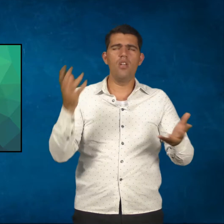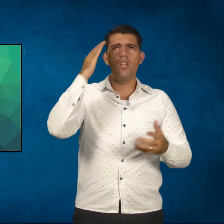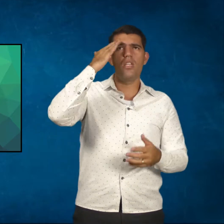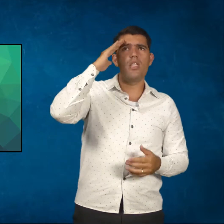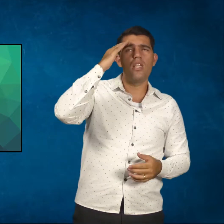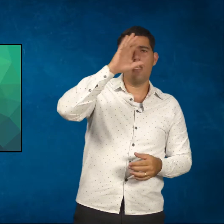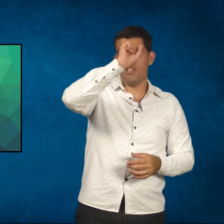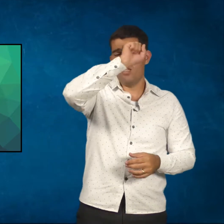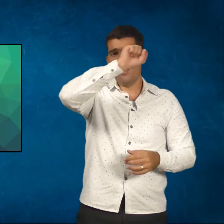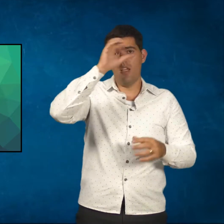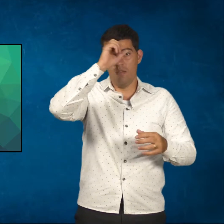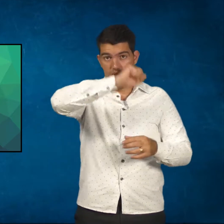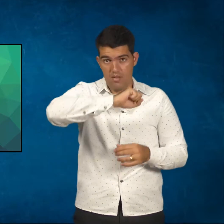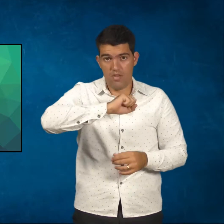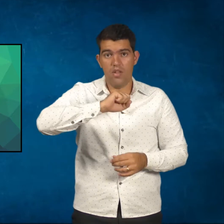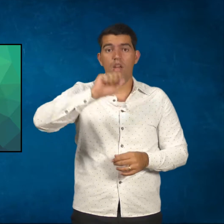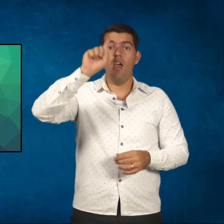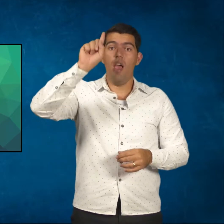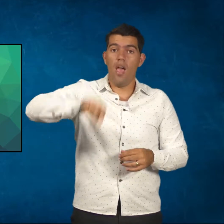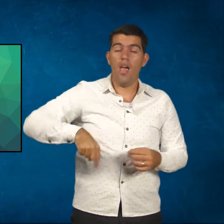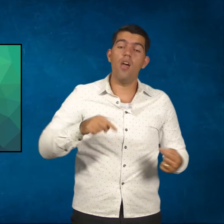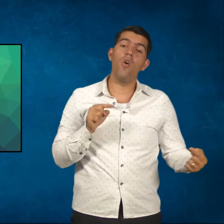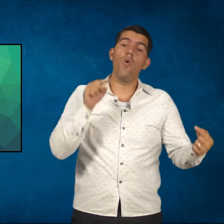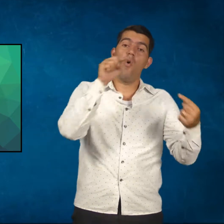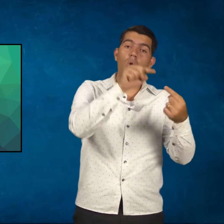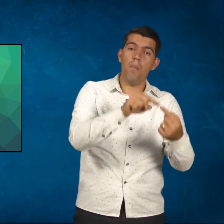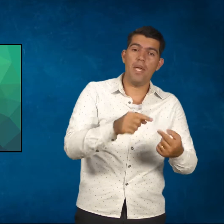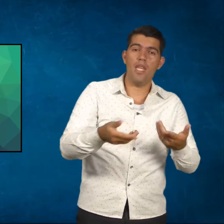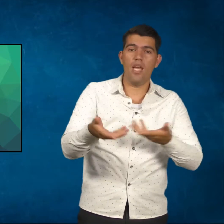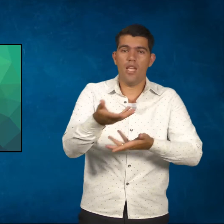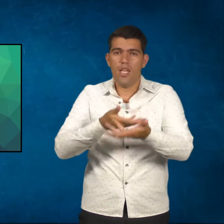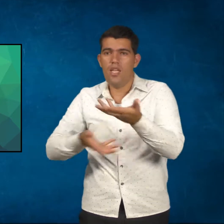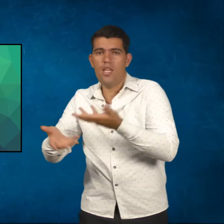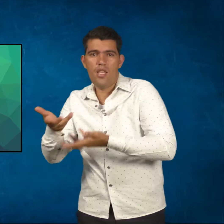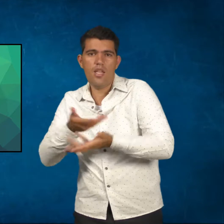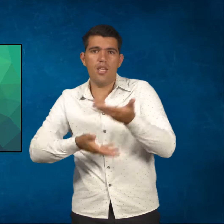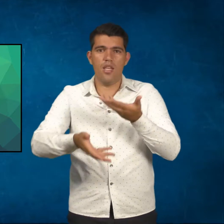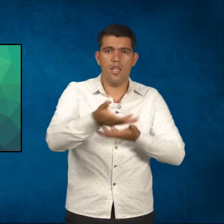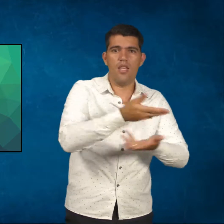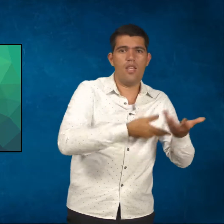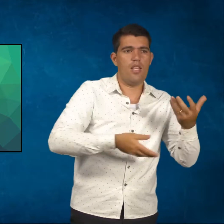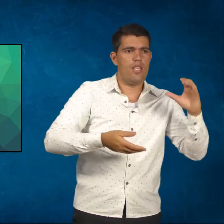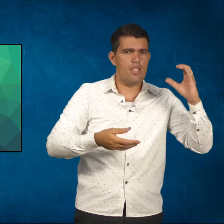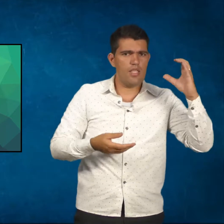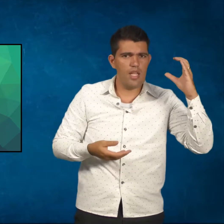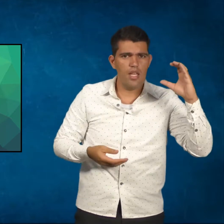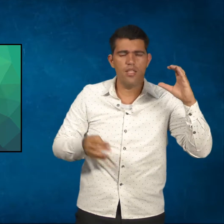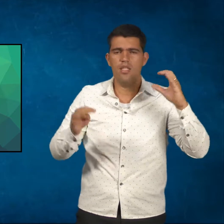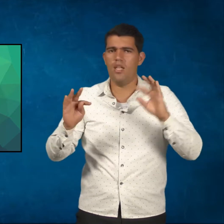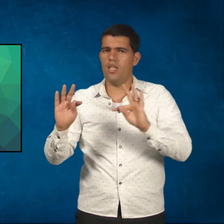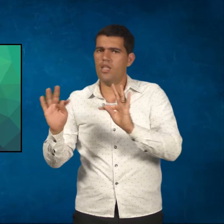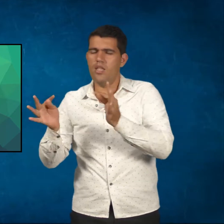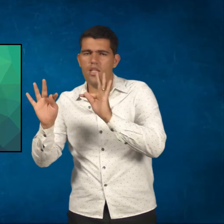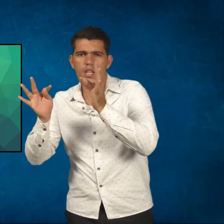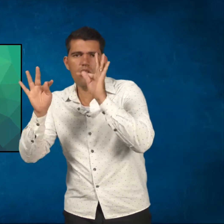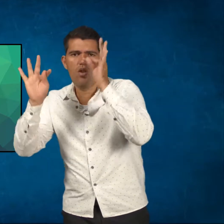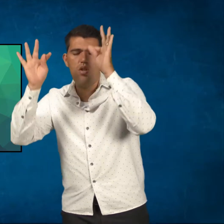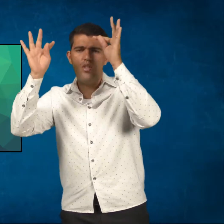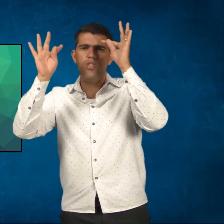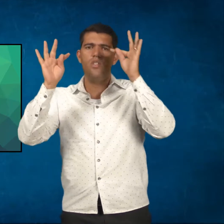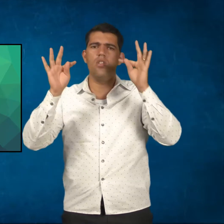contempla premissas de integração e de articulação entre ciência,